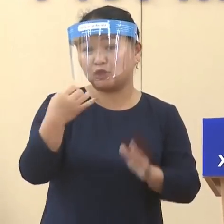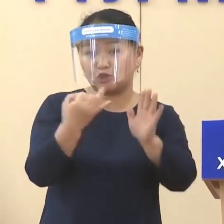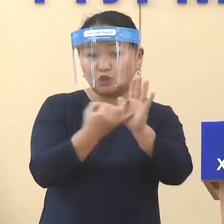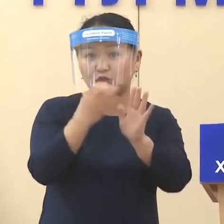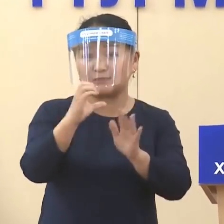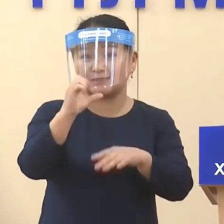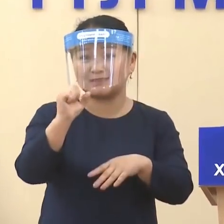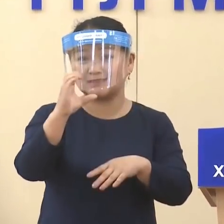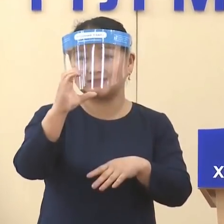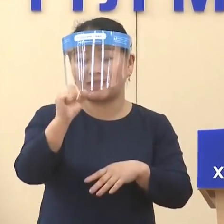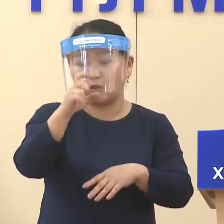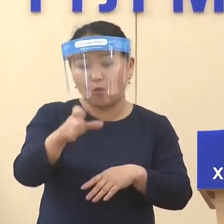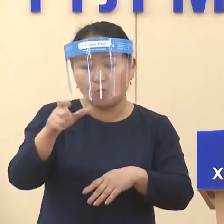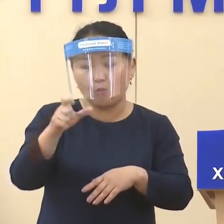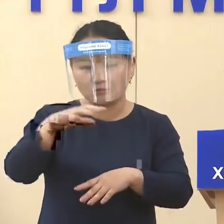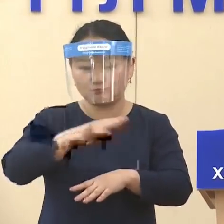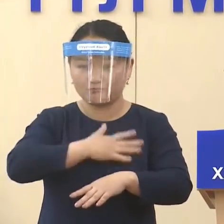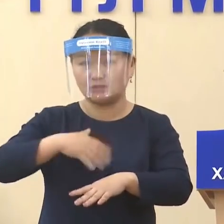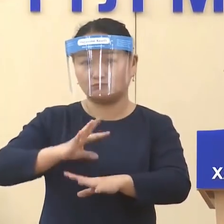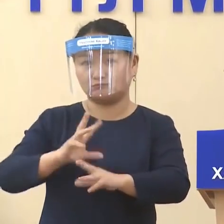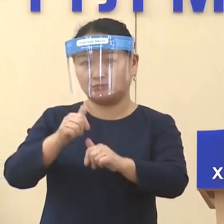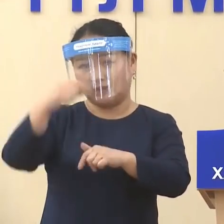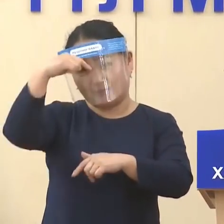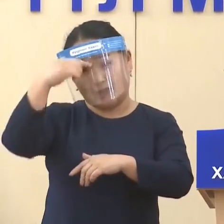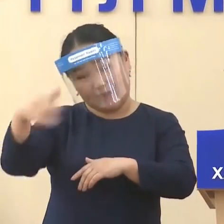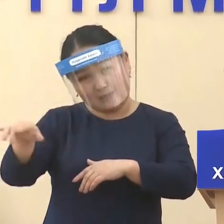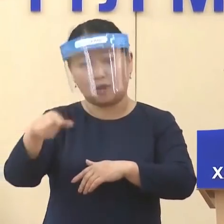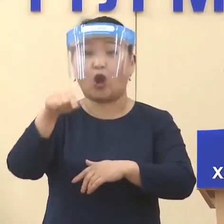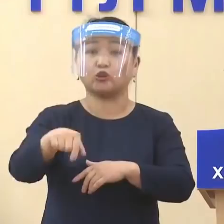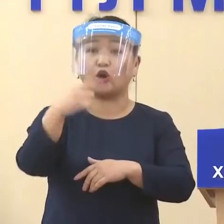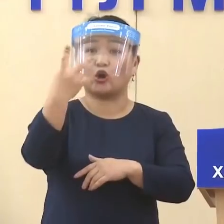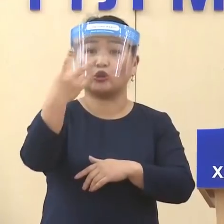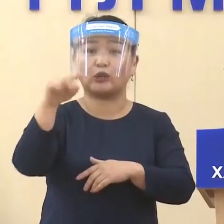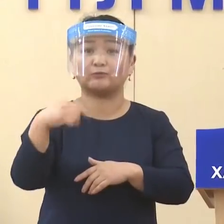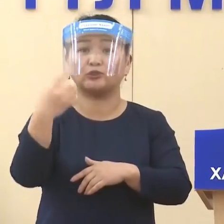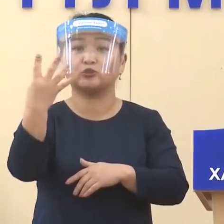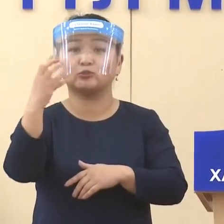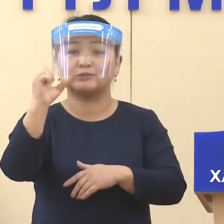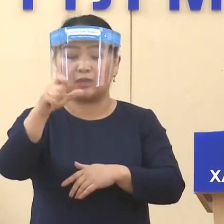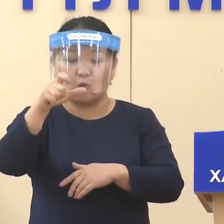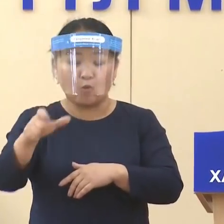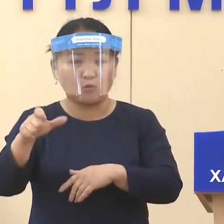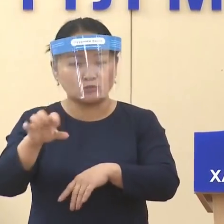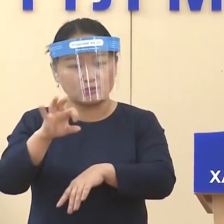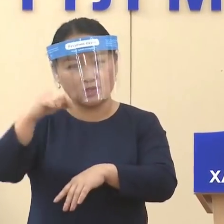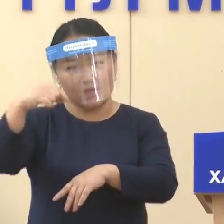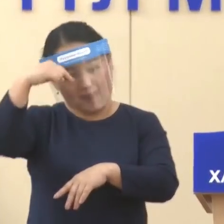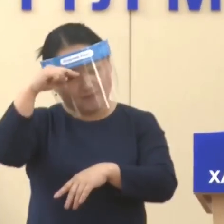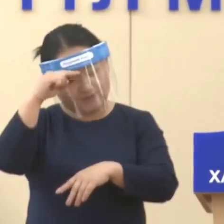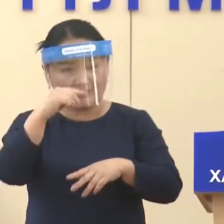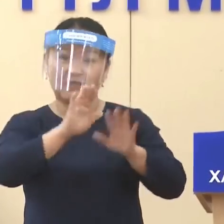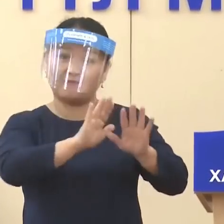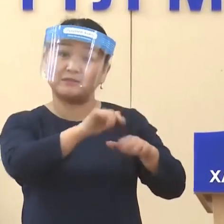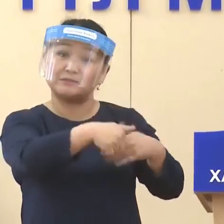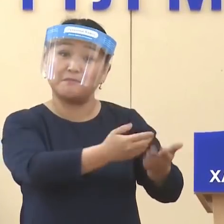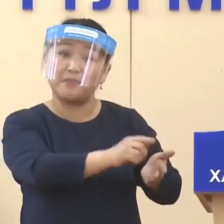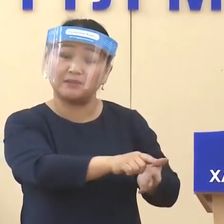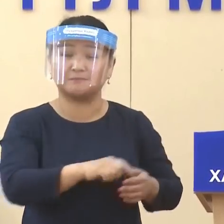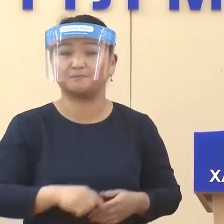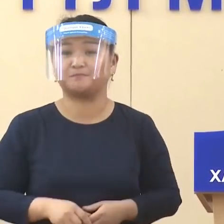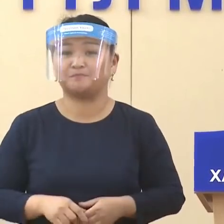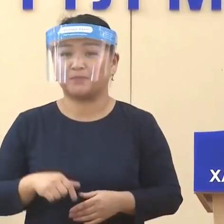сая хүн эдгэрч эмнэлгээс гарсан бол 2.4 сая хүн эмнэлэгт энэ өвчний улмаас хэвтэн эмчлэгдэж байна. За